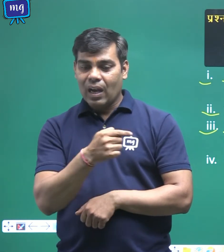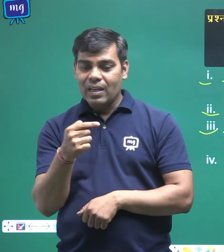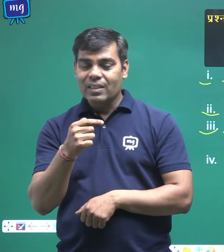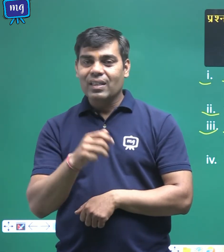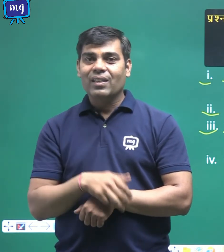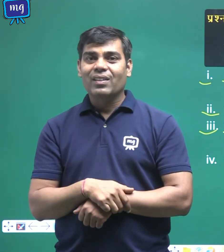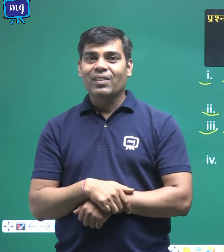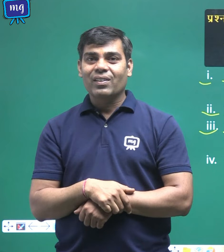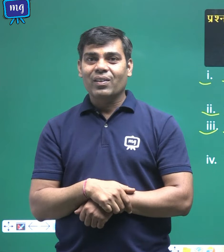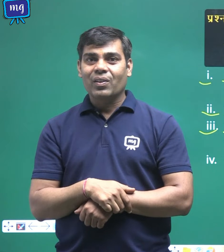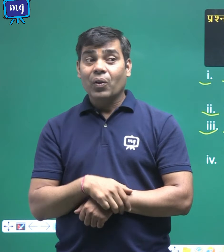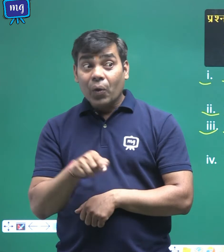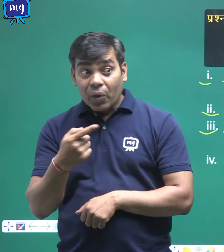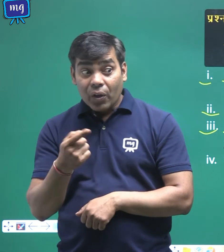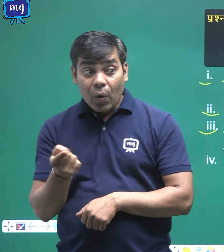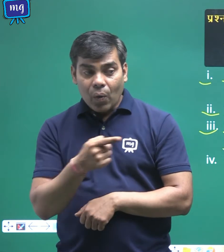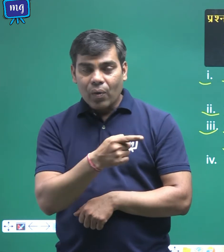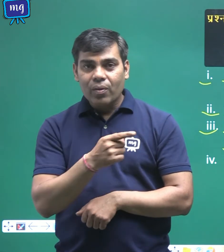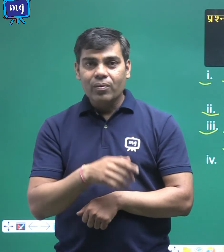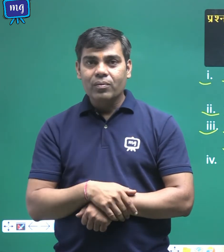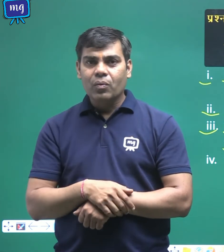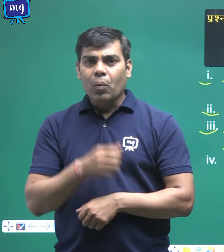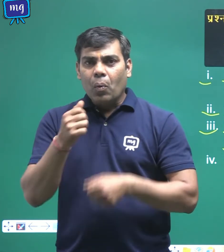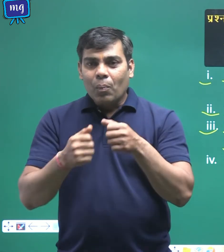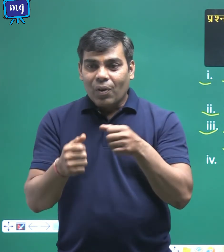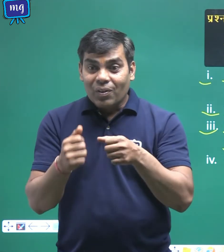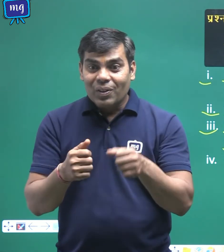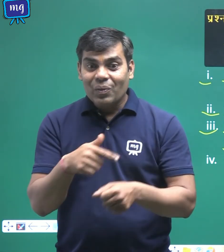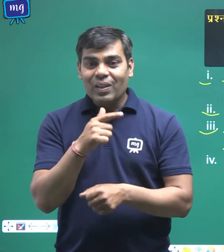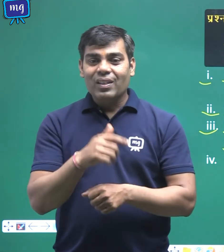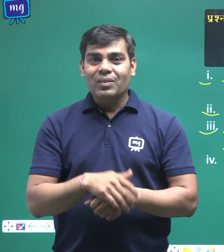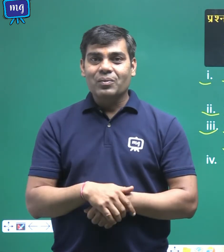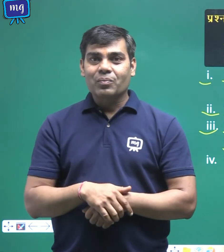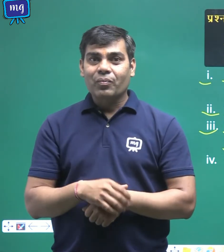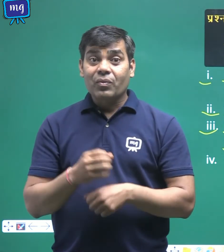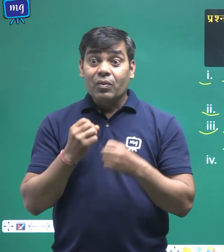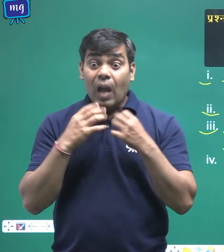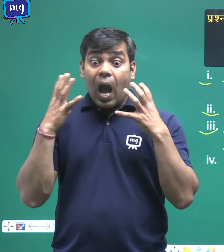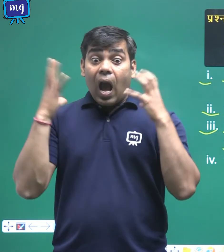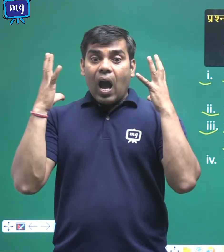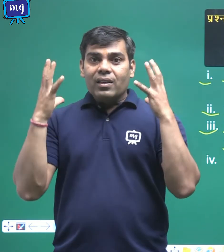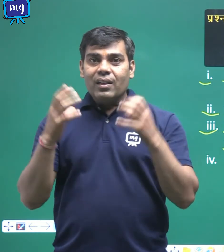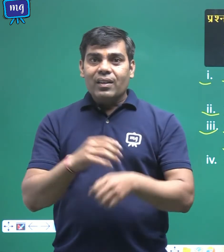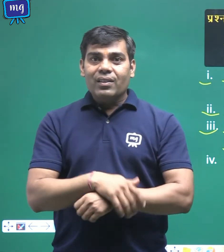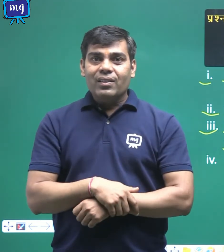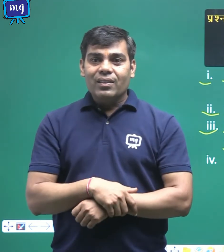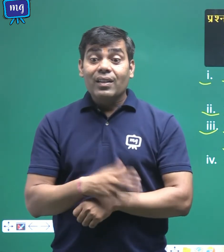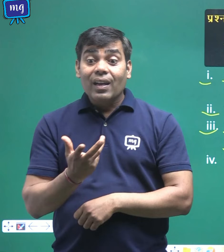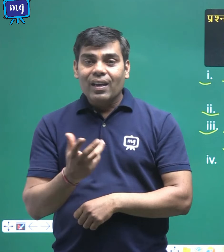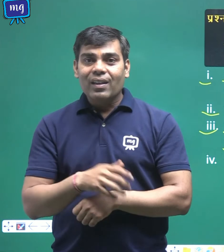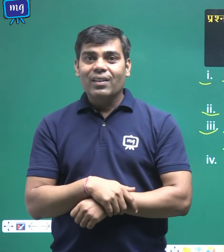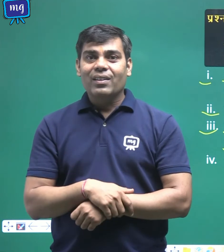खालिस्तान की ओर भागते हुए चिल्लाई। क्या